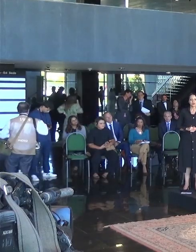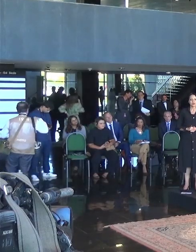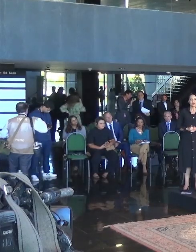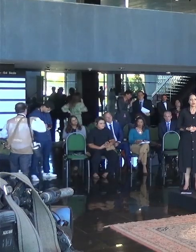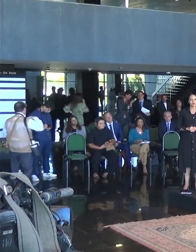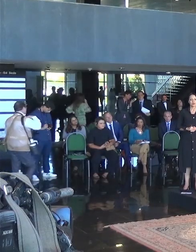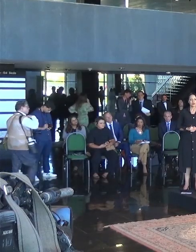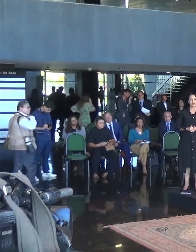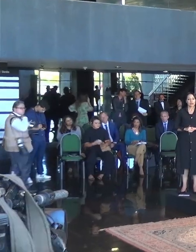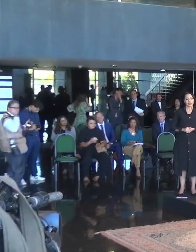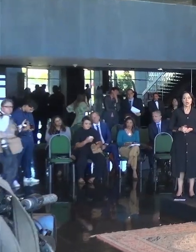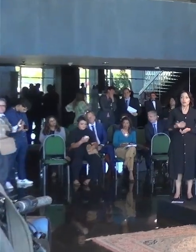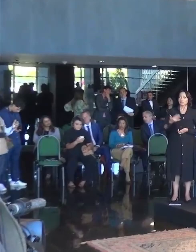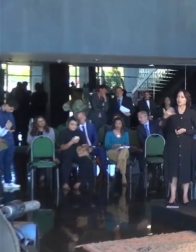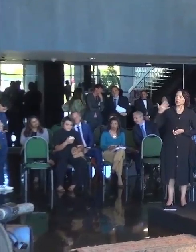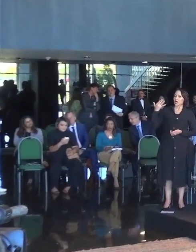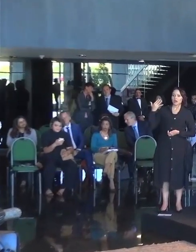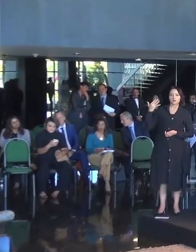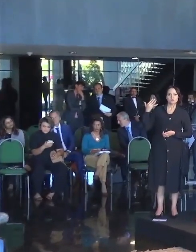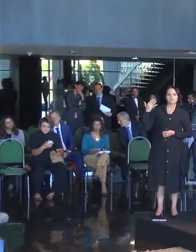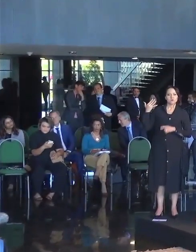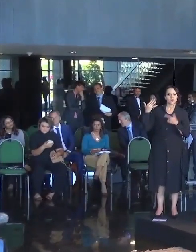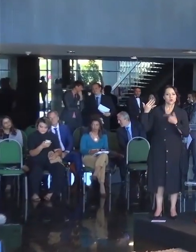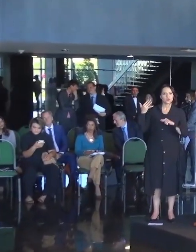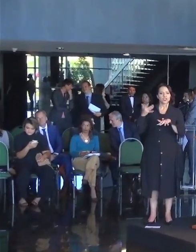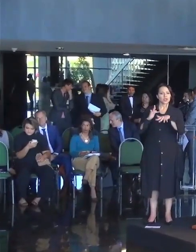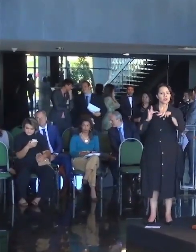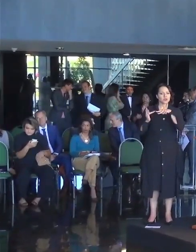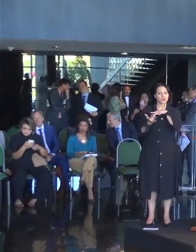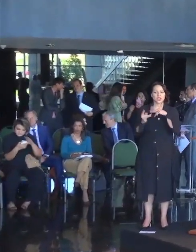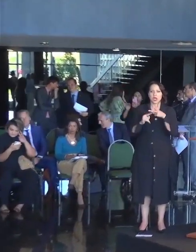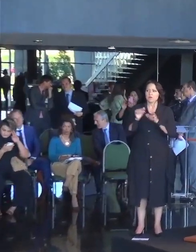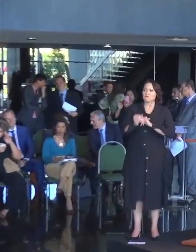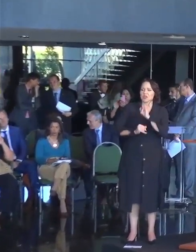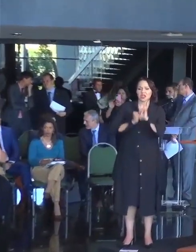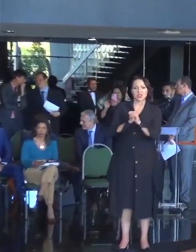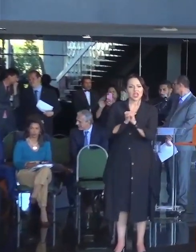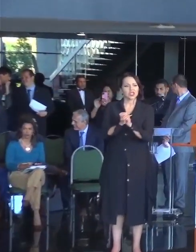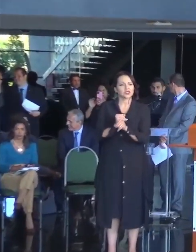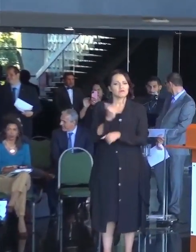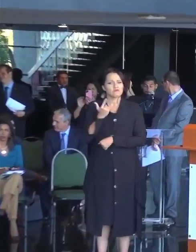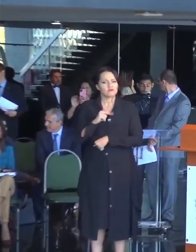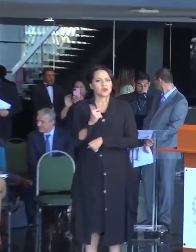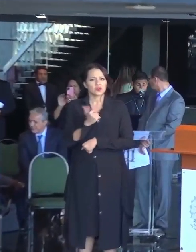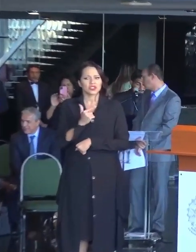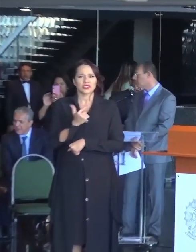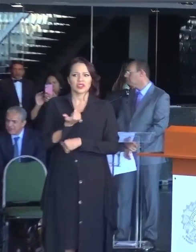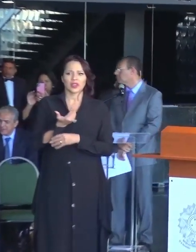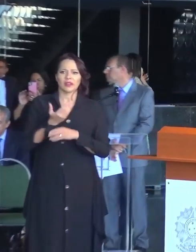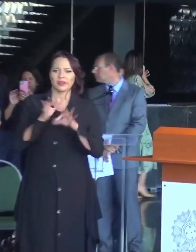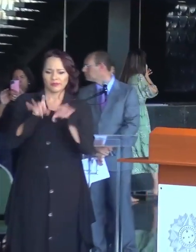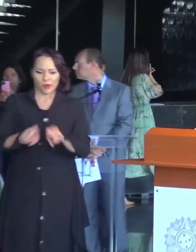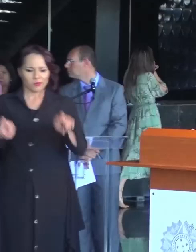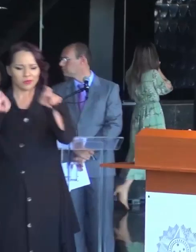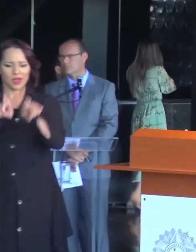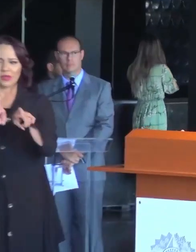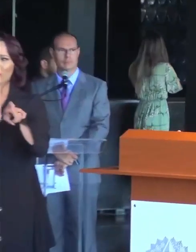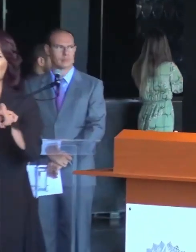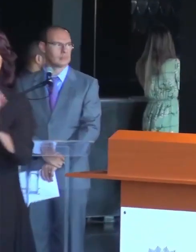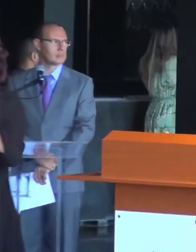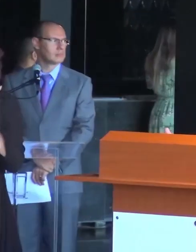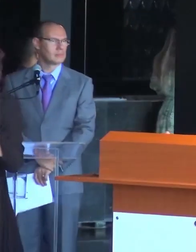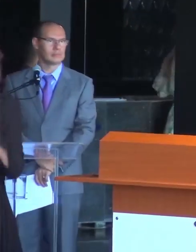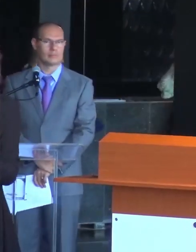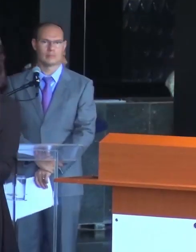E naquela época não existia rede social, internet, não existia rede mundial de computadores,